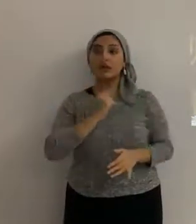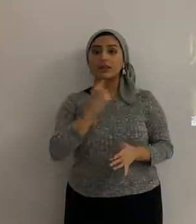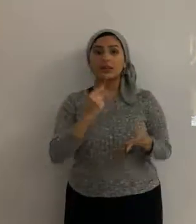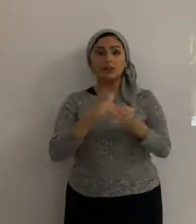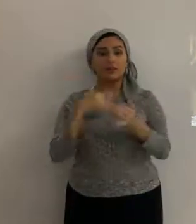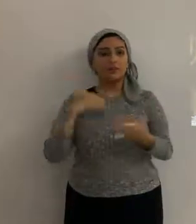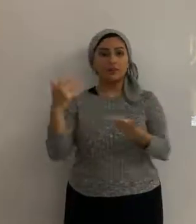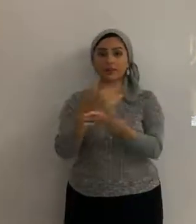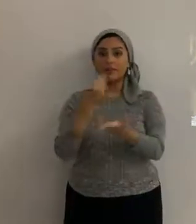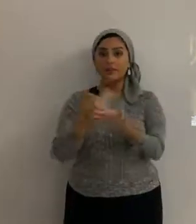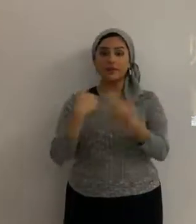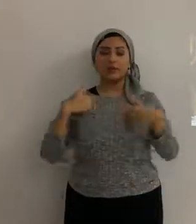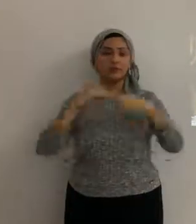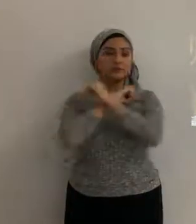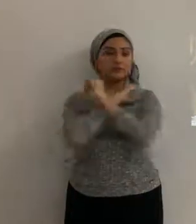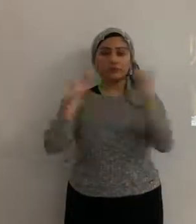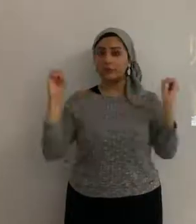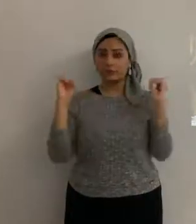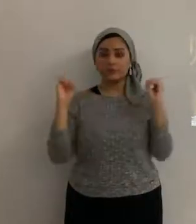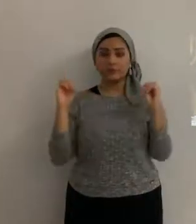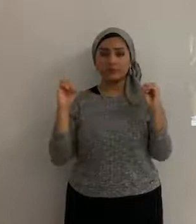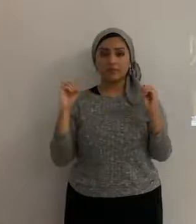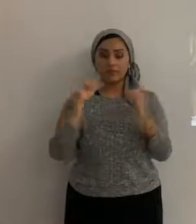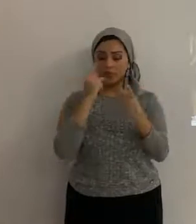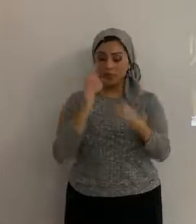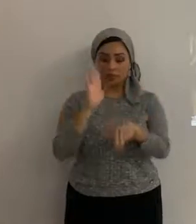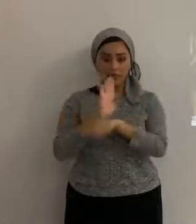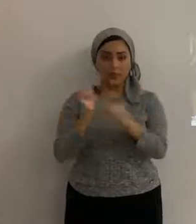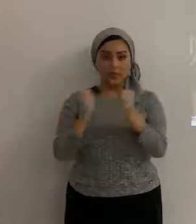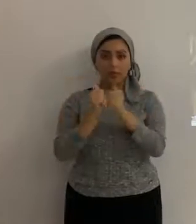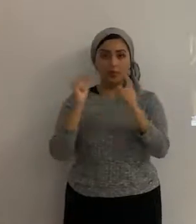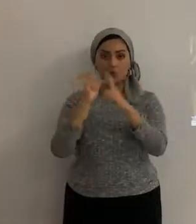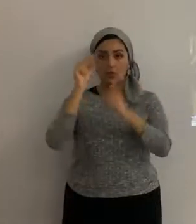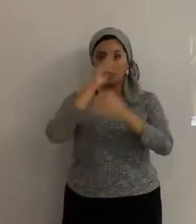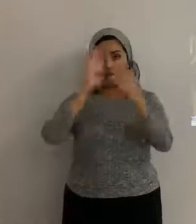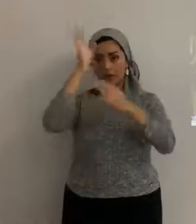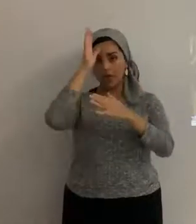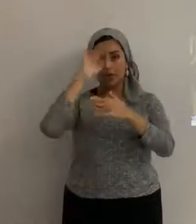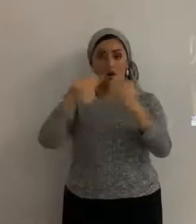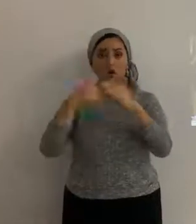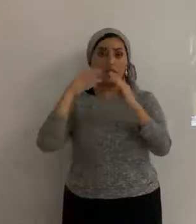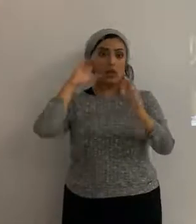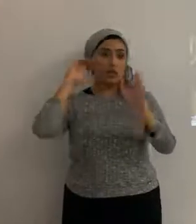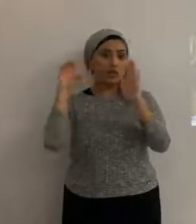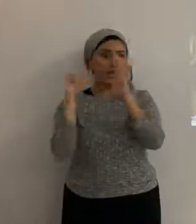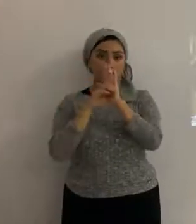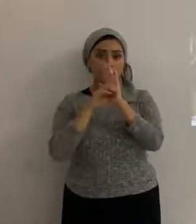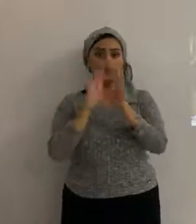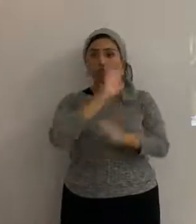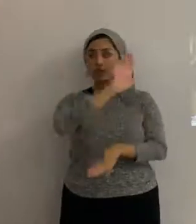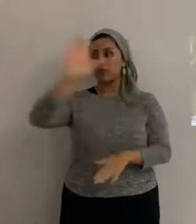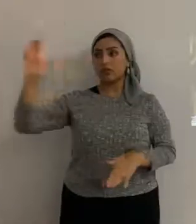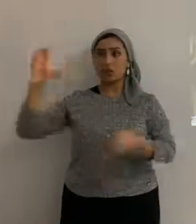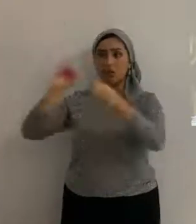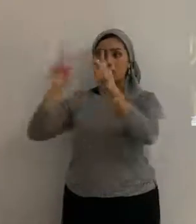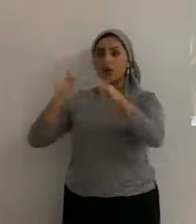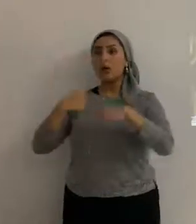los videos de YouTube, no se hace negocio con la palabra del Eterno. Todas las fotografías que tienen derechos de autor, nosotros respetamos